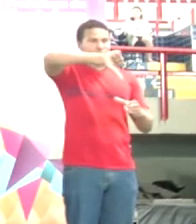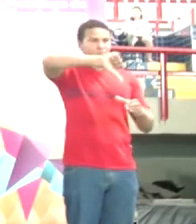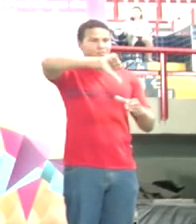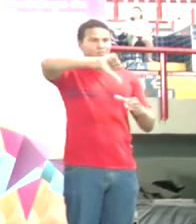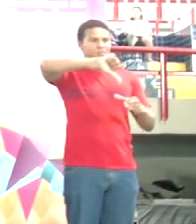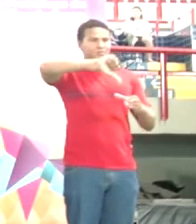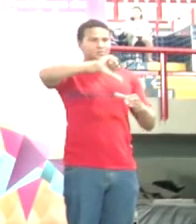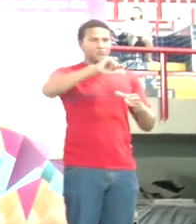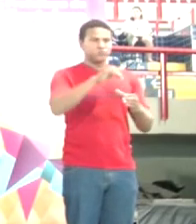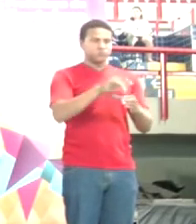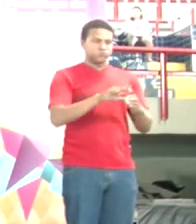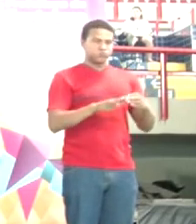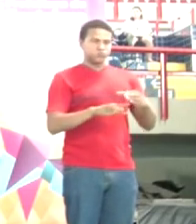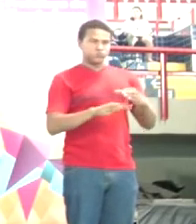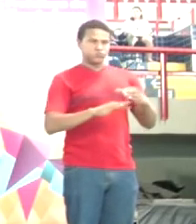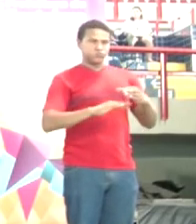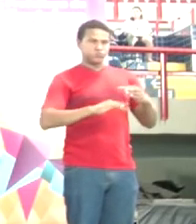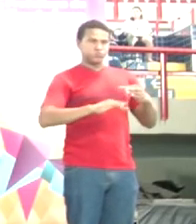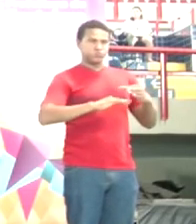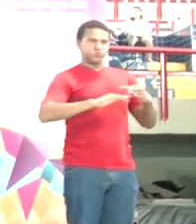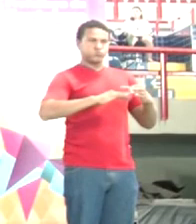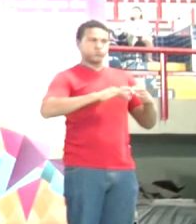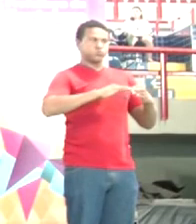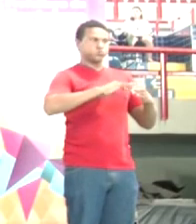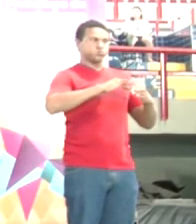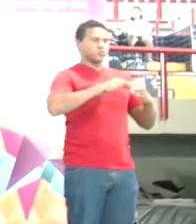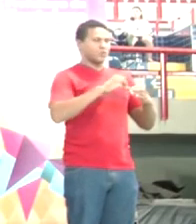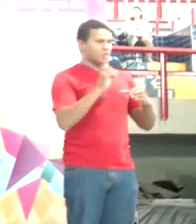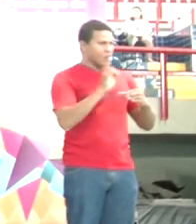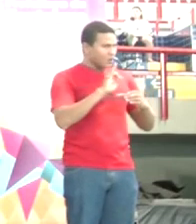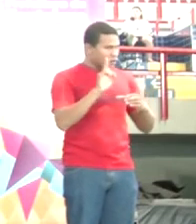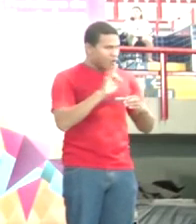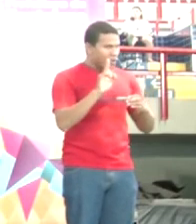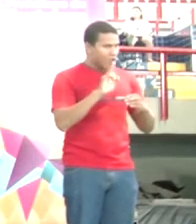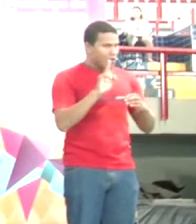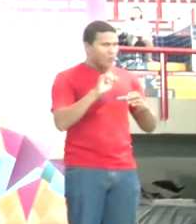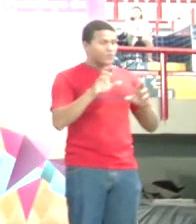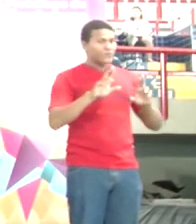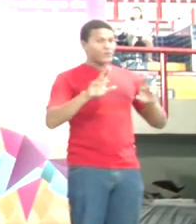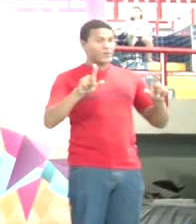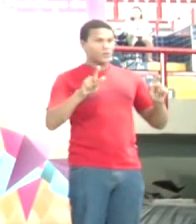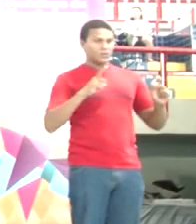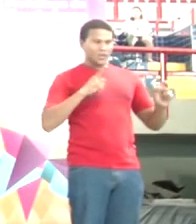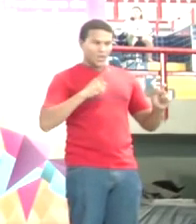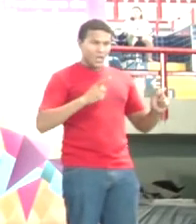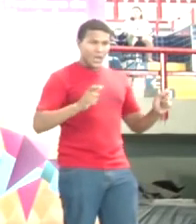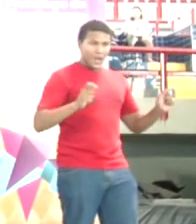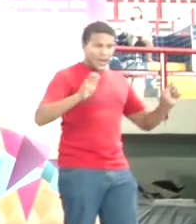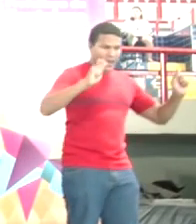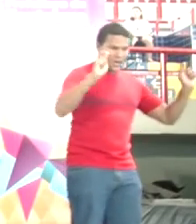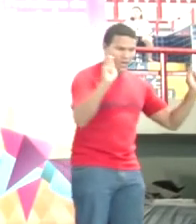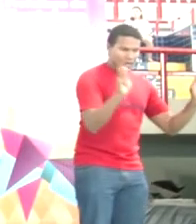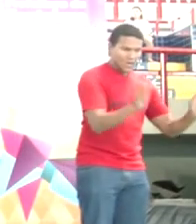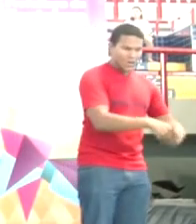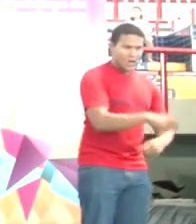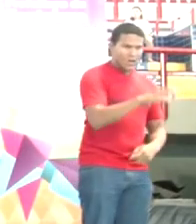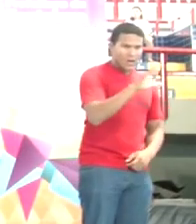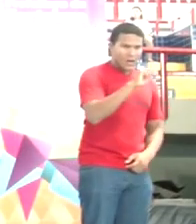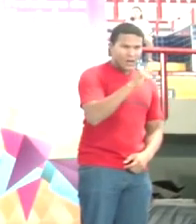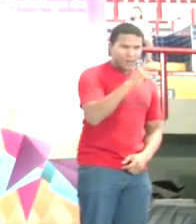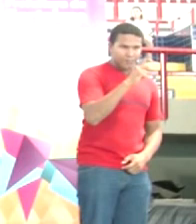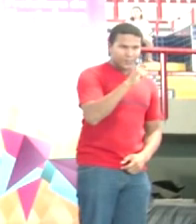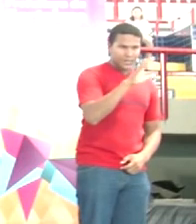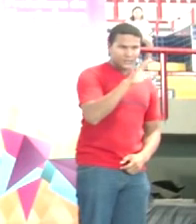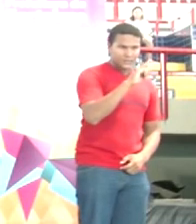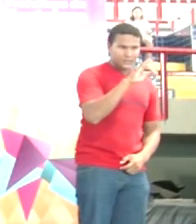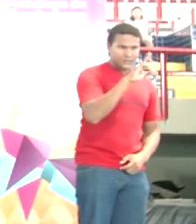explicou a diferença de capacidade para volume, tá legal? Ele tem uma capacidade e